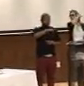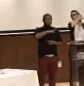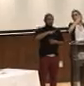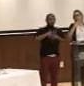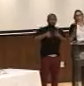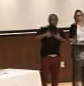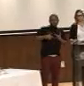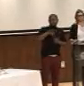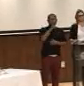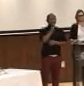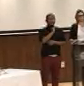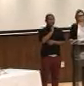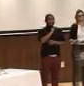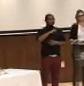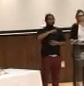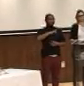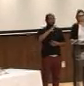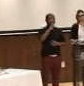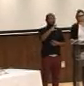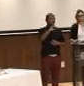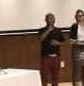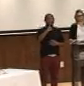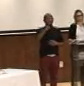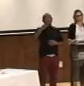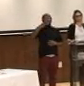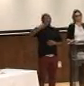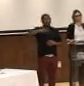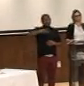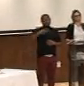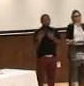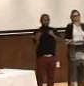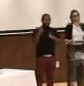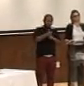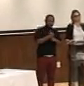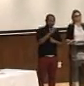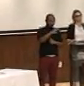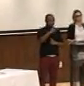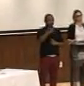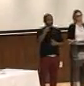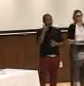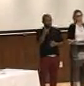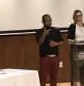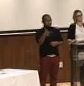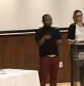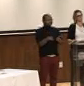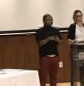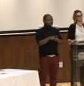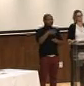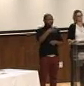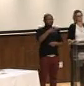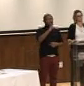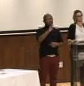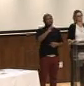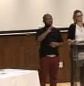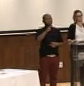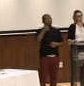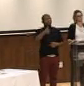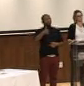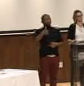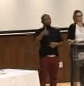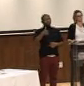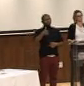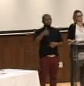uma CD3, que foi substituída por uma CD2, 2 CD4, 4 FG1, 2 FG2. Por